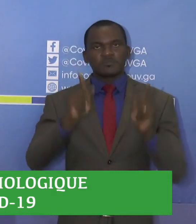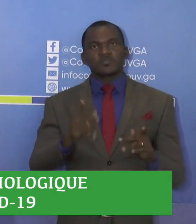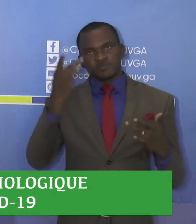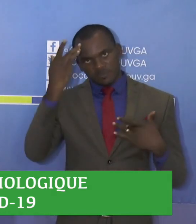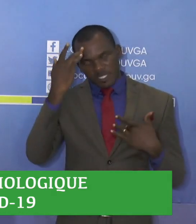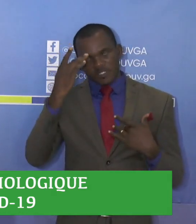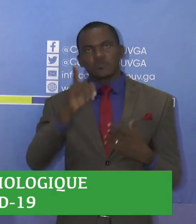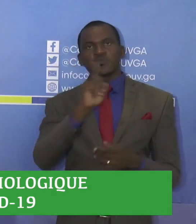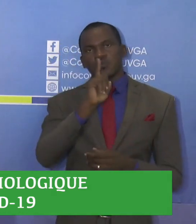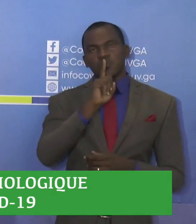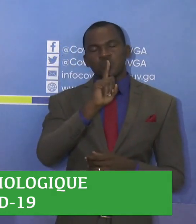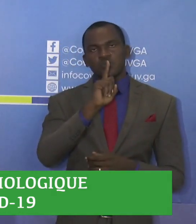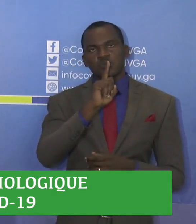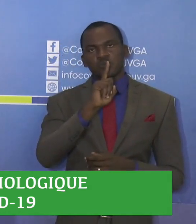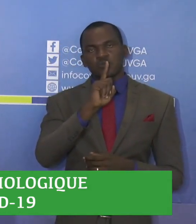suit.